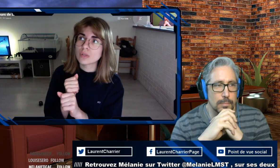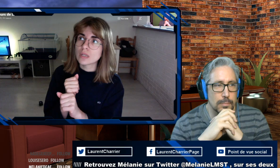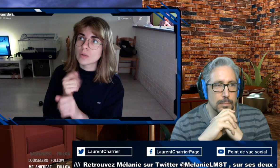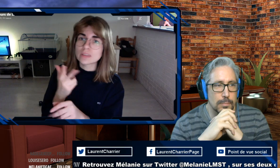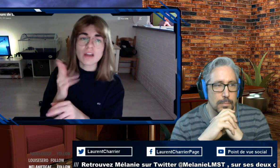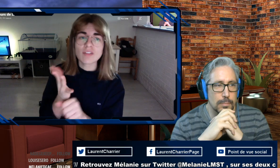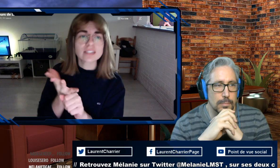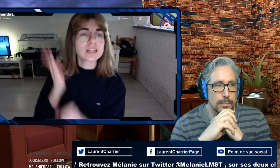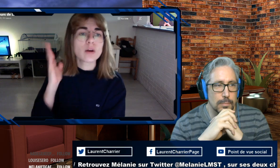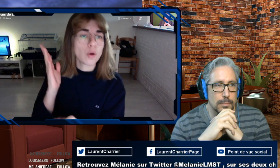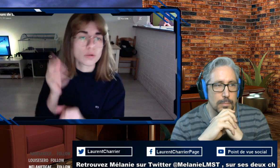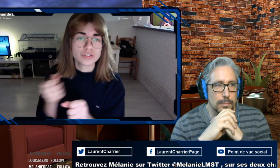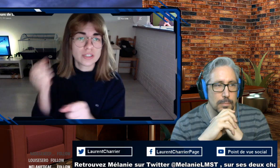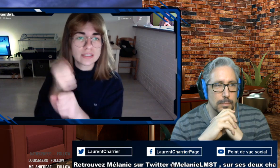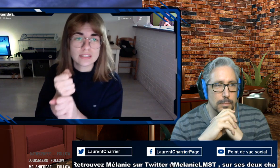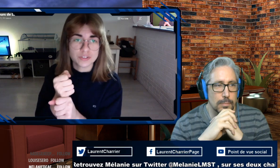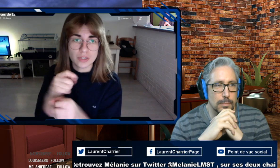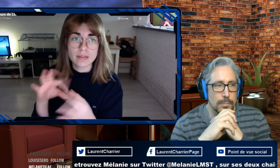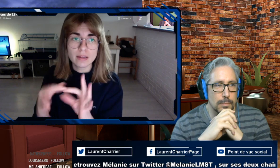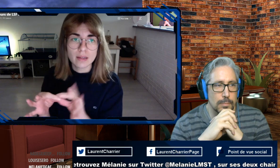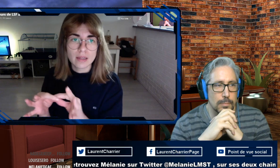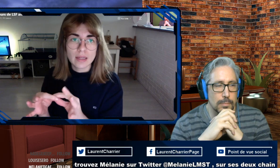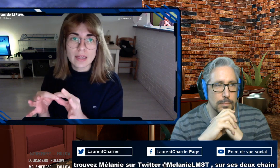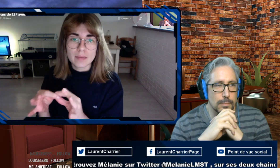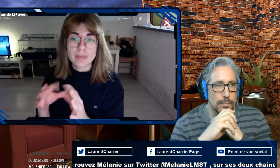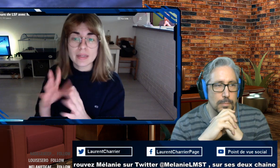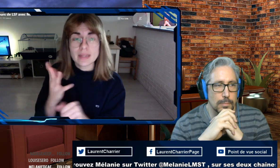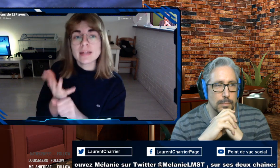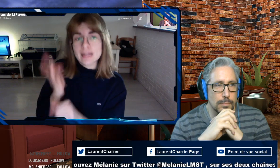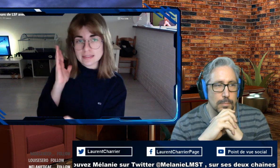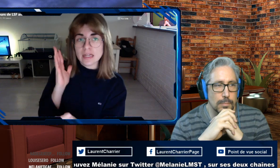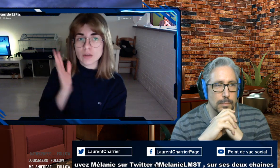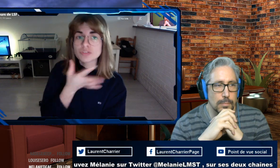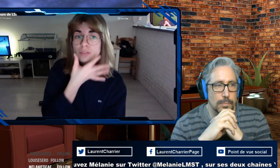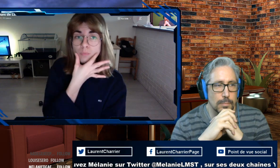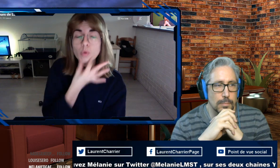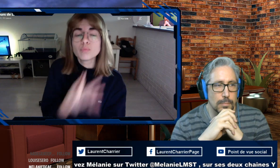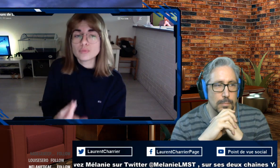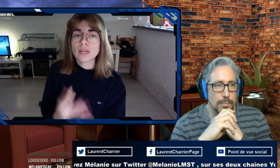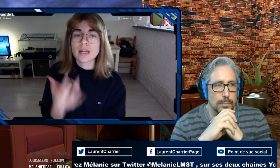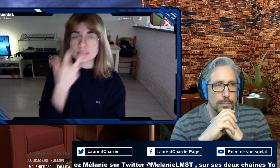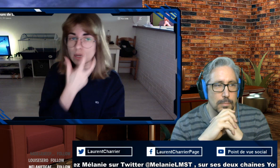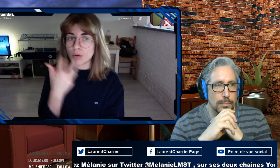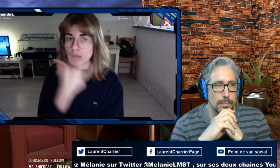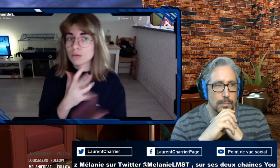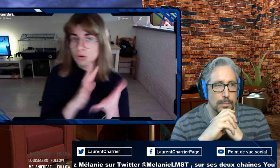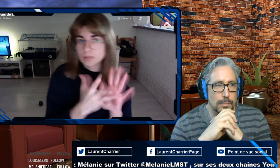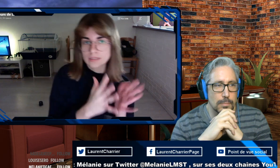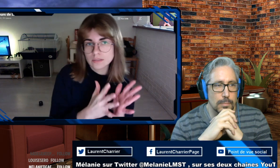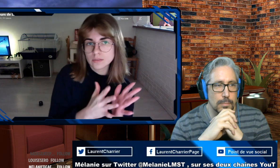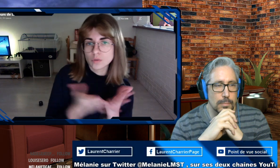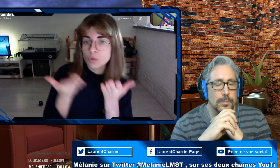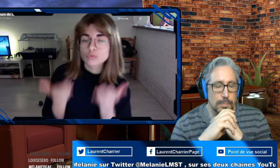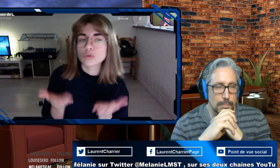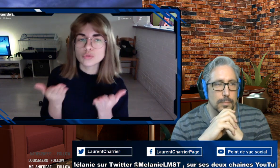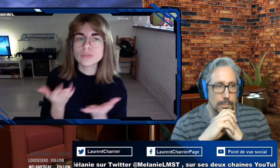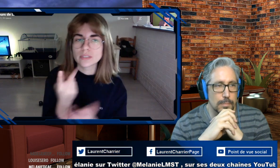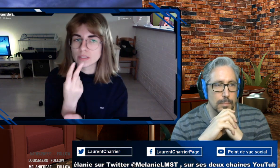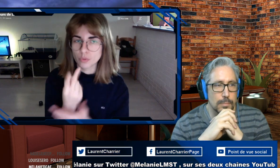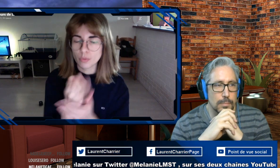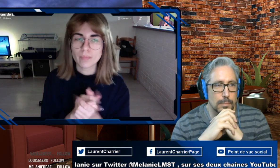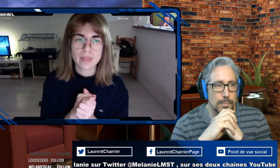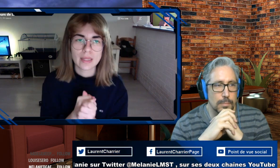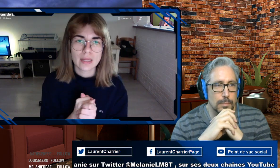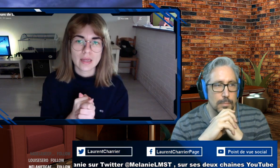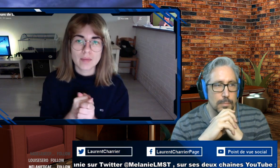En fait, ça va faire 5 ans que j'ai créé cette chaîne. Mais il y a 5 ans, j'étais beaucoup plus à l'aise à l'oral qu'en langue des signes. Aujourd'hui, j'étais